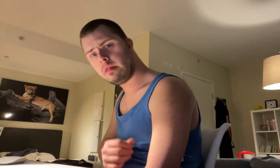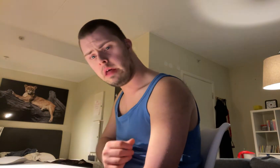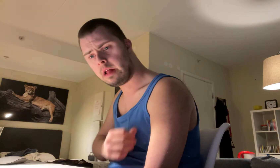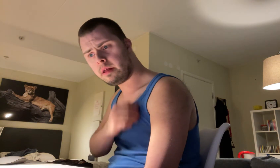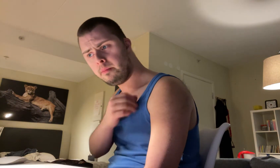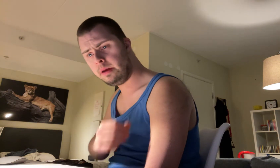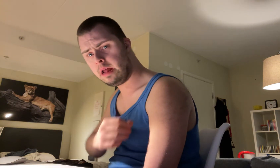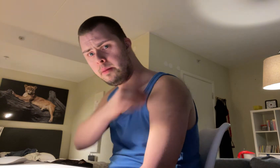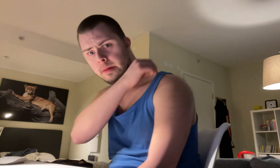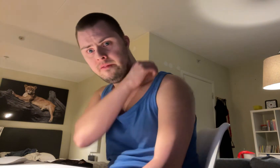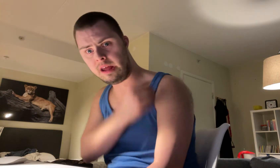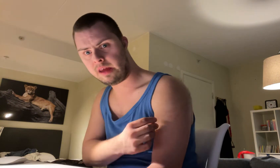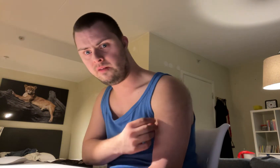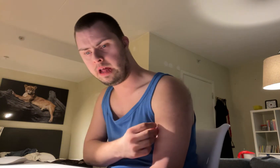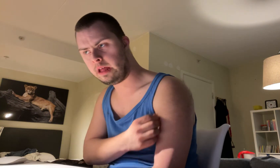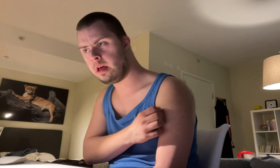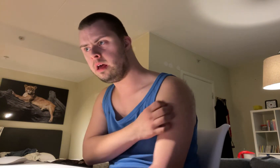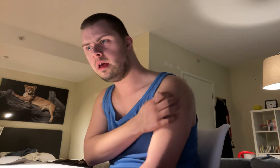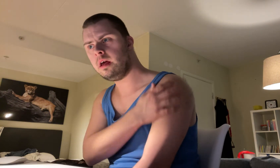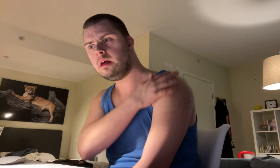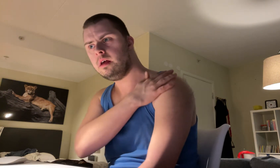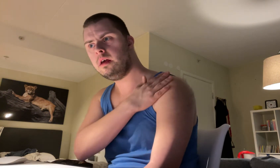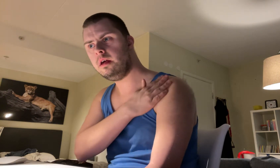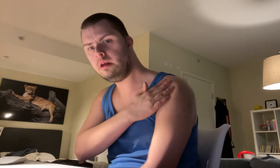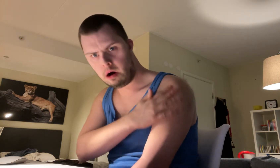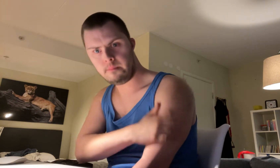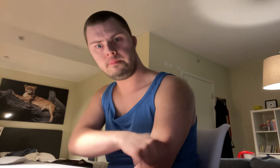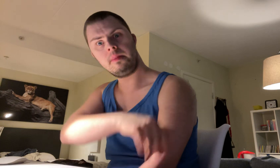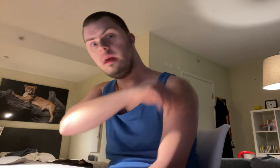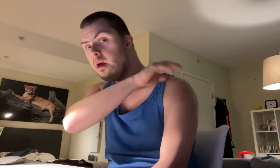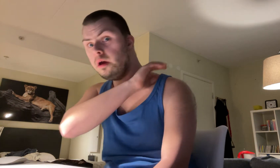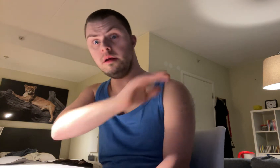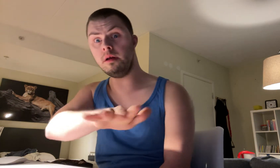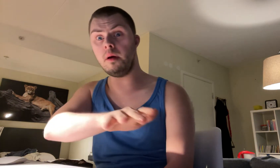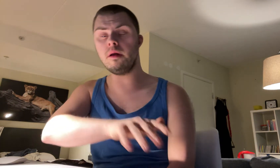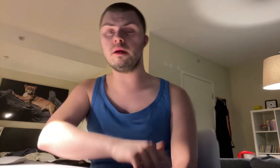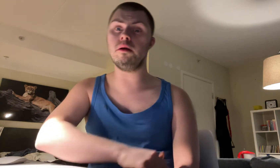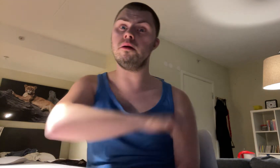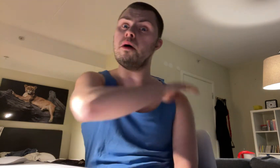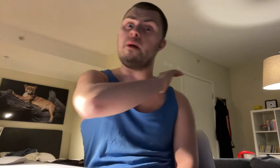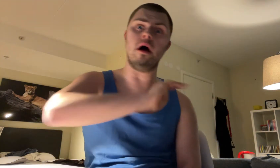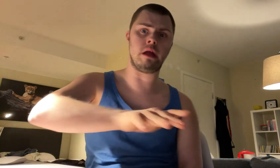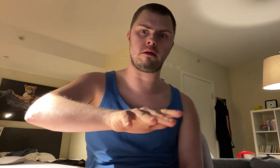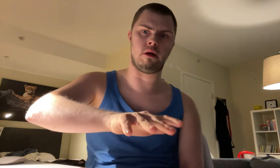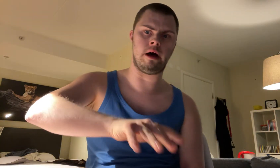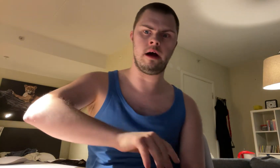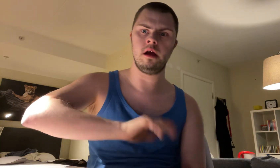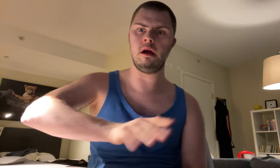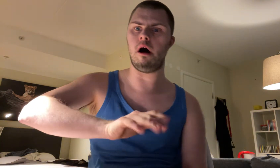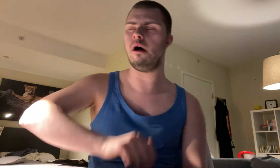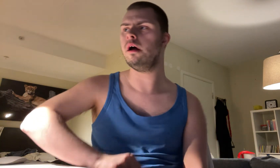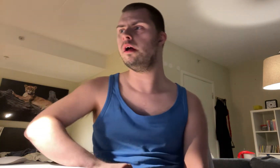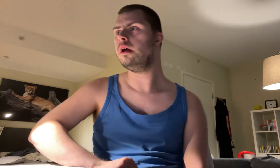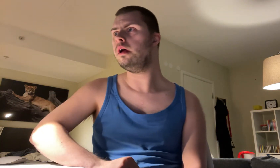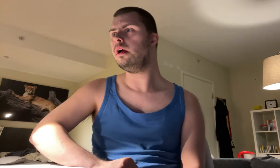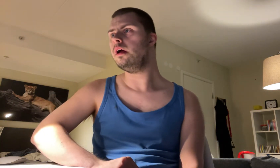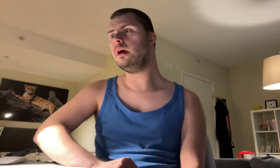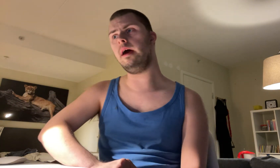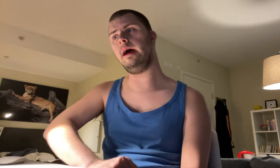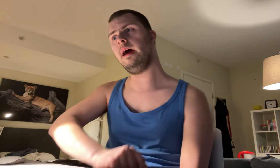missat med flickvän. Ja. Det är bara det såna. Ja.